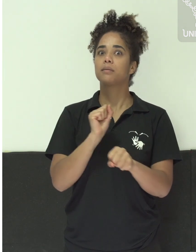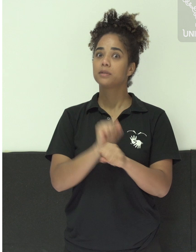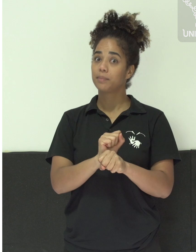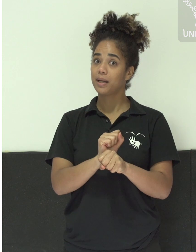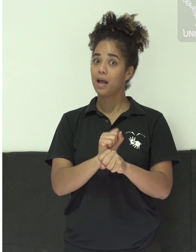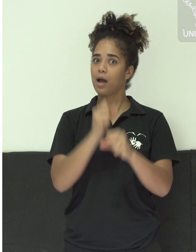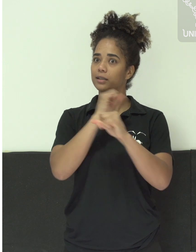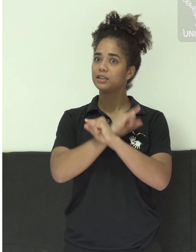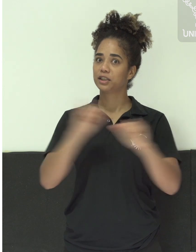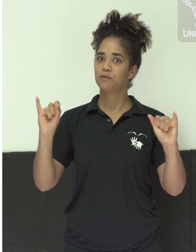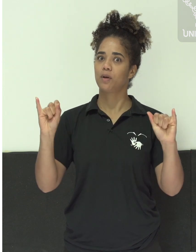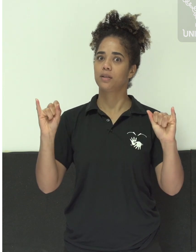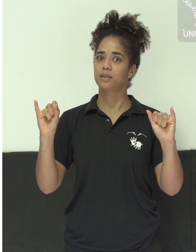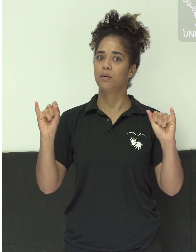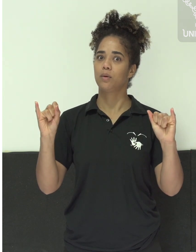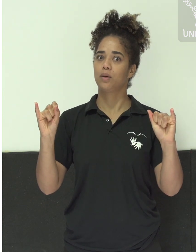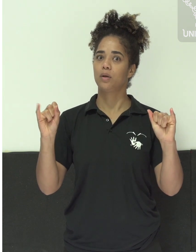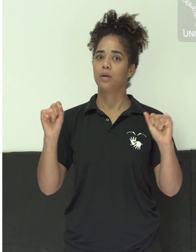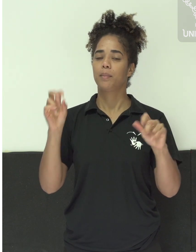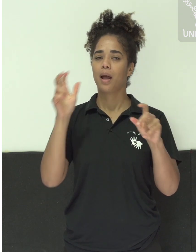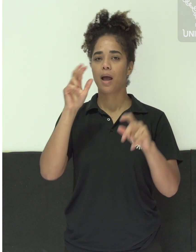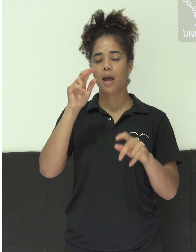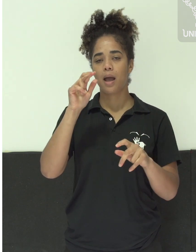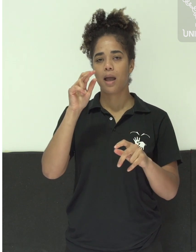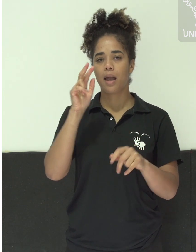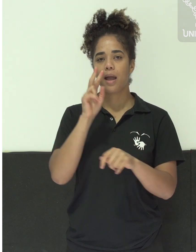será divulgada em edital próprio.